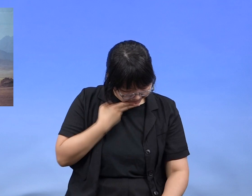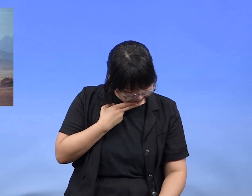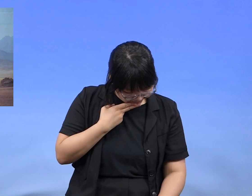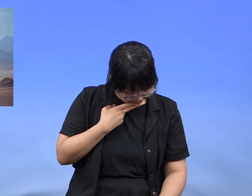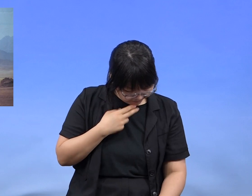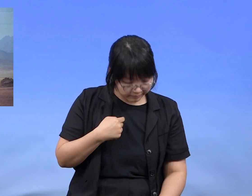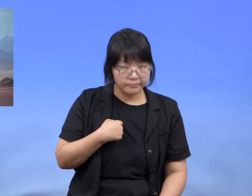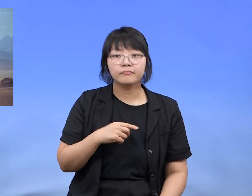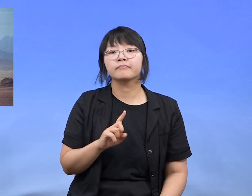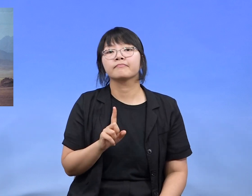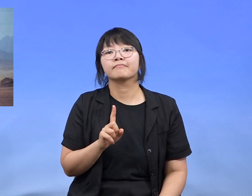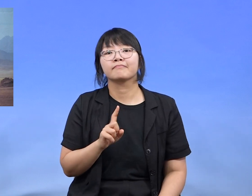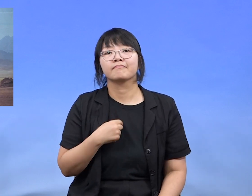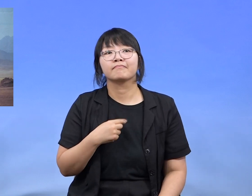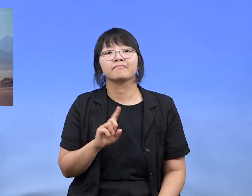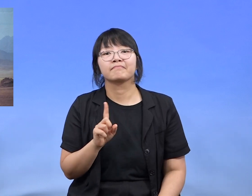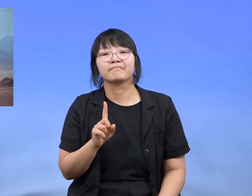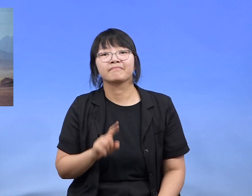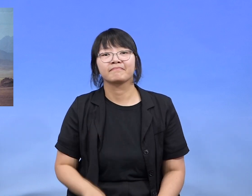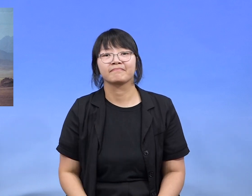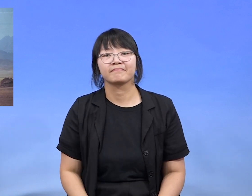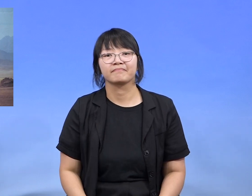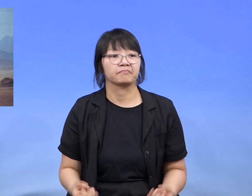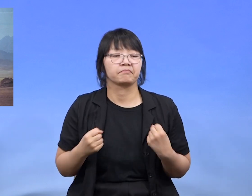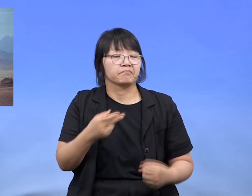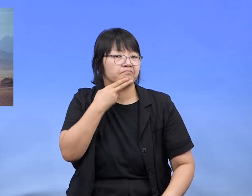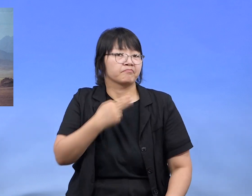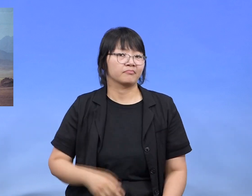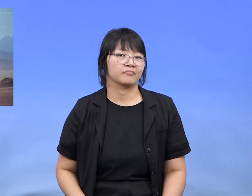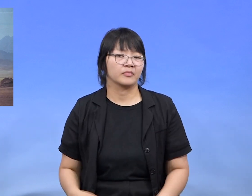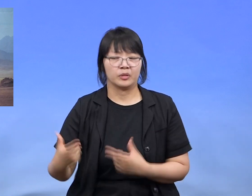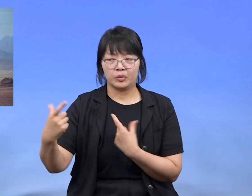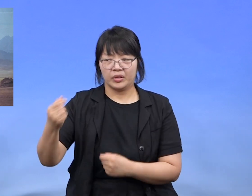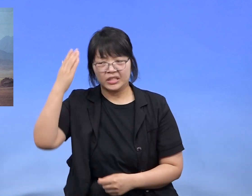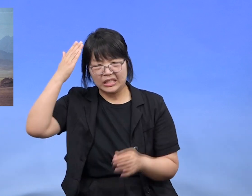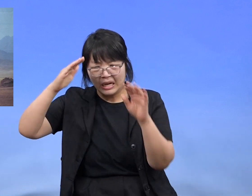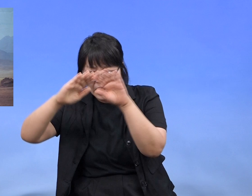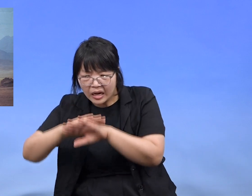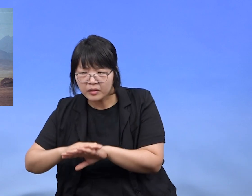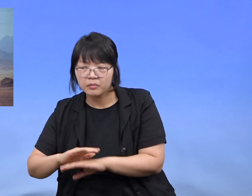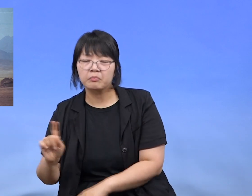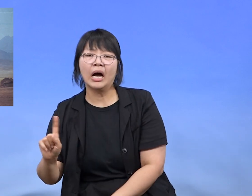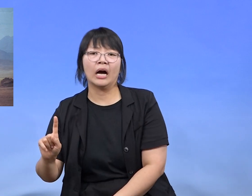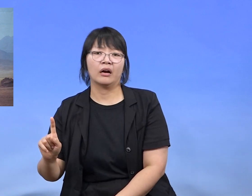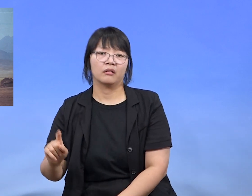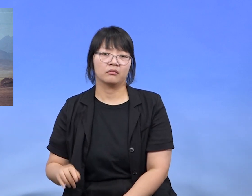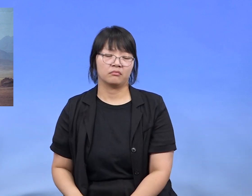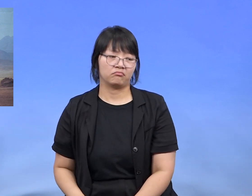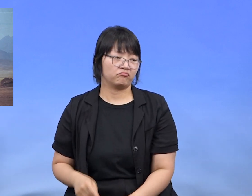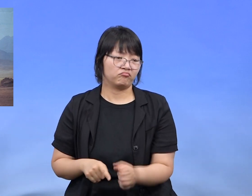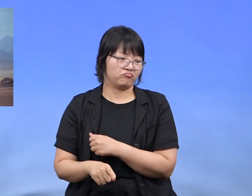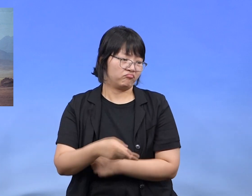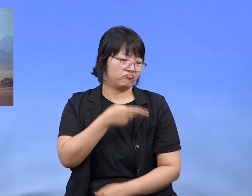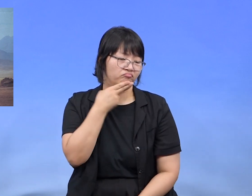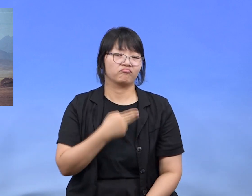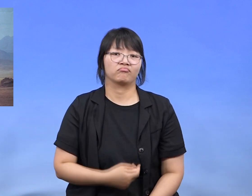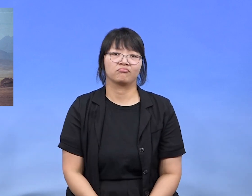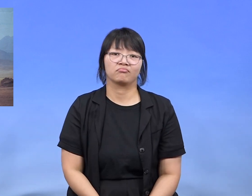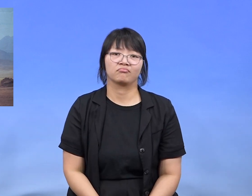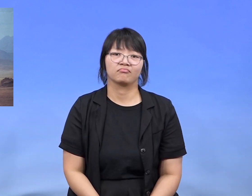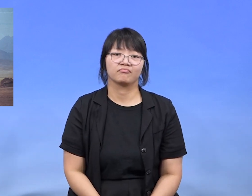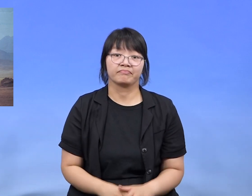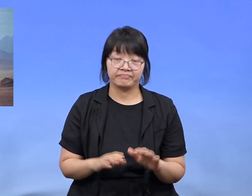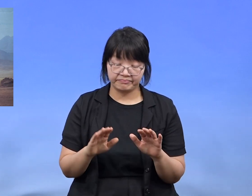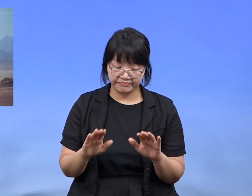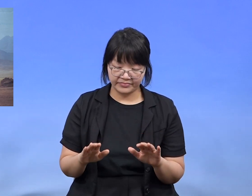매력이 없어요. 꽃같이 어둠 속에 있다. 그들이 우리를 주목해야 할 이유가 아무것도 없는 것입니다. 근데